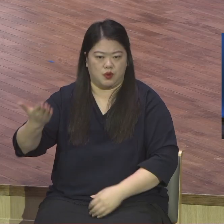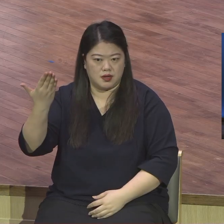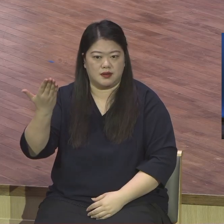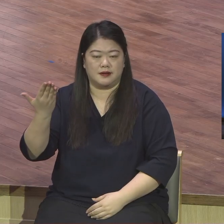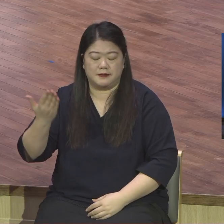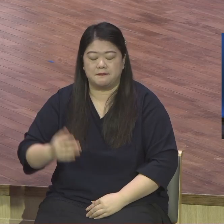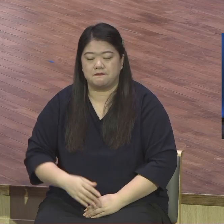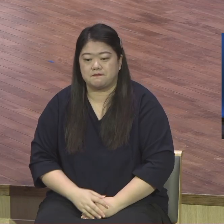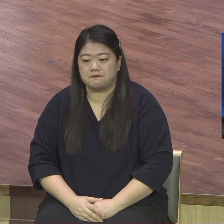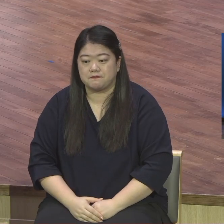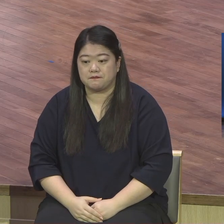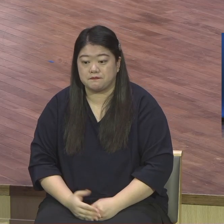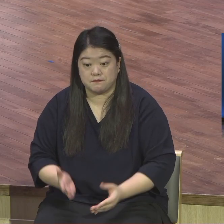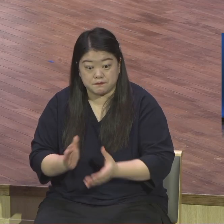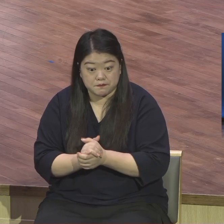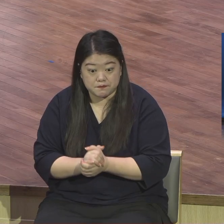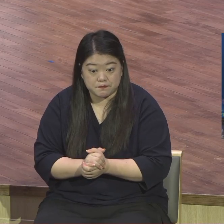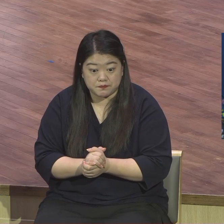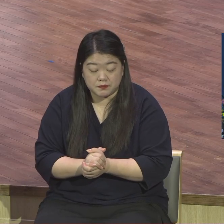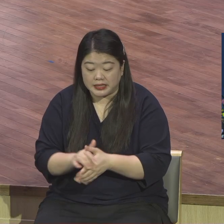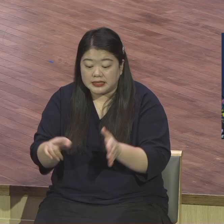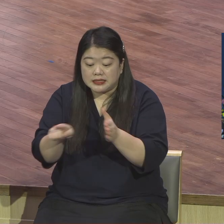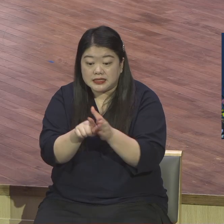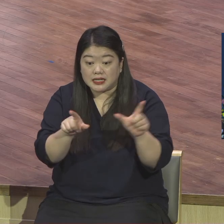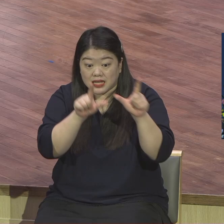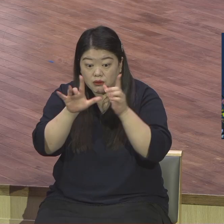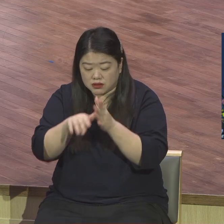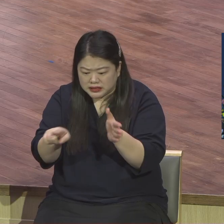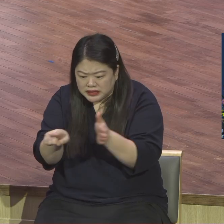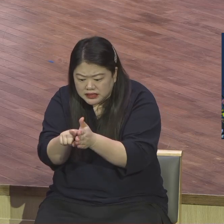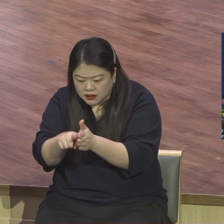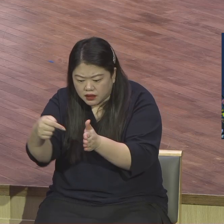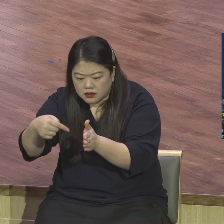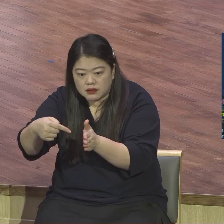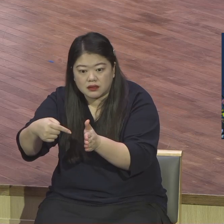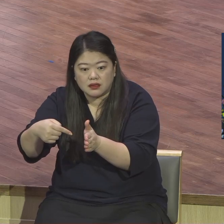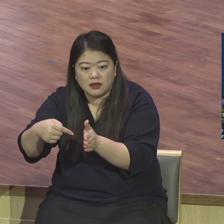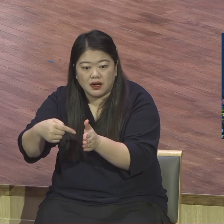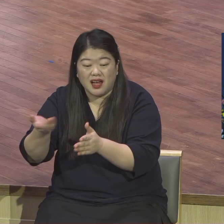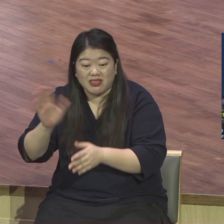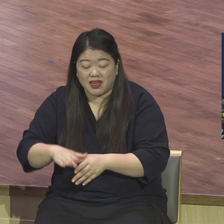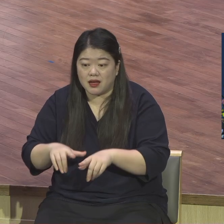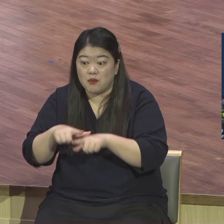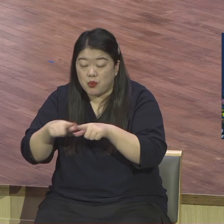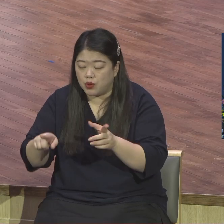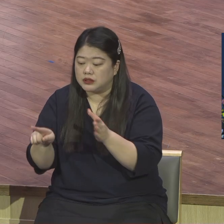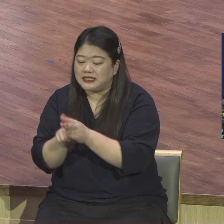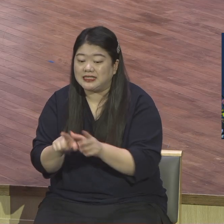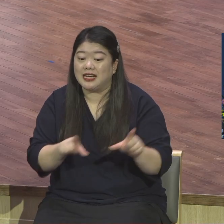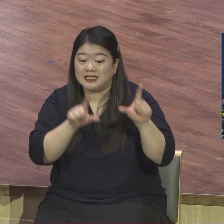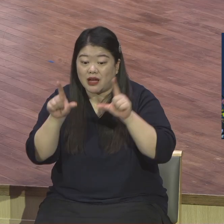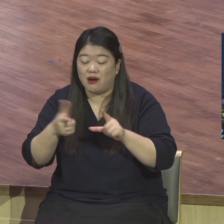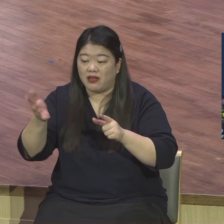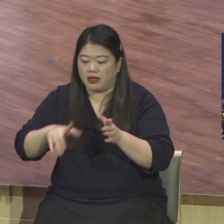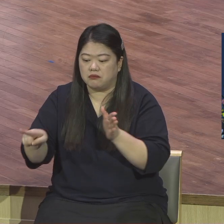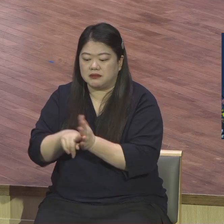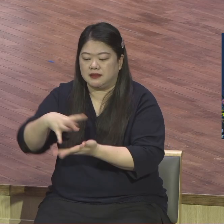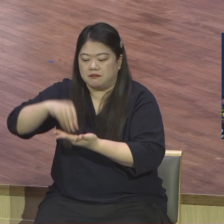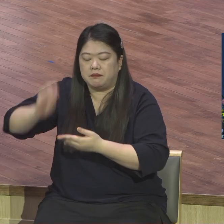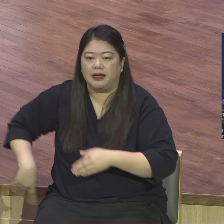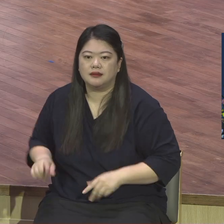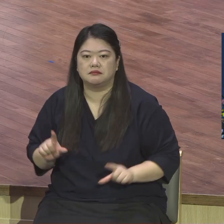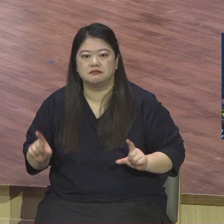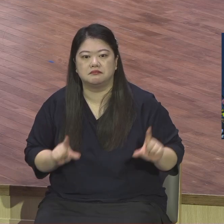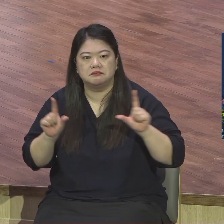같으니라. 신앙생활은 믿음으로. 믿음이 없어요. 믿음이 없어. 믿음이 이긴다 그러는데 믿음이